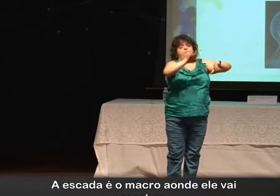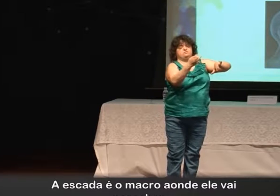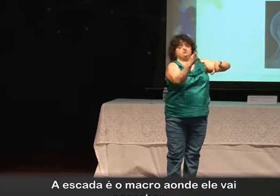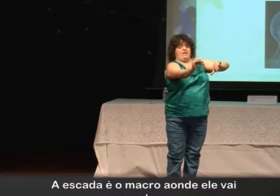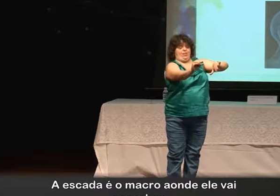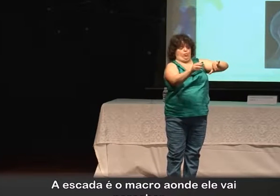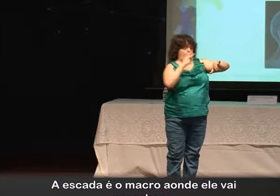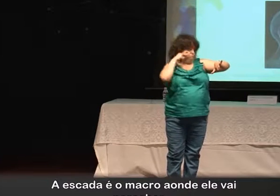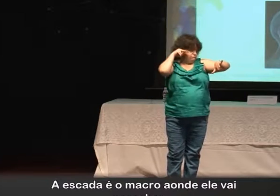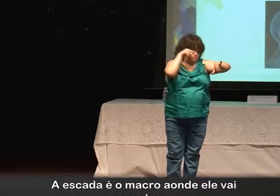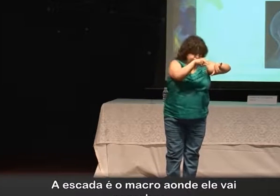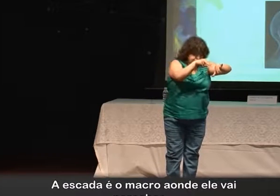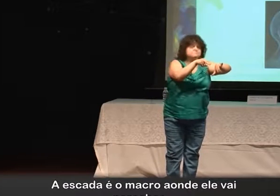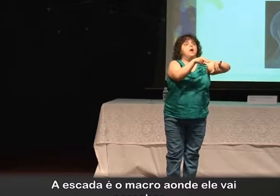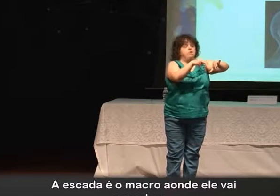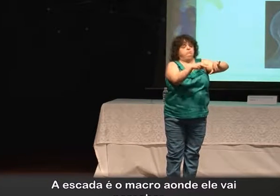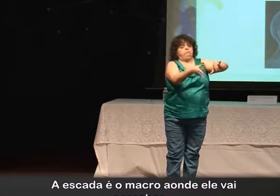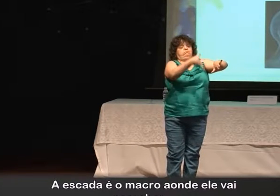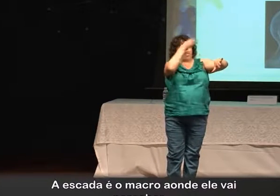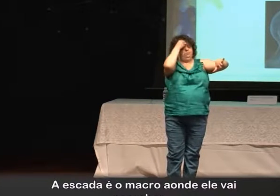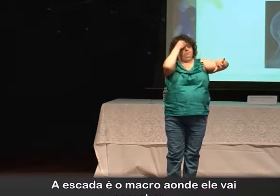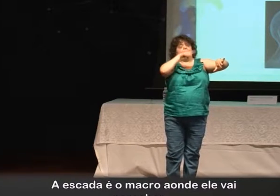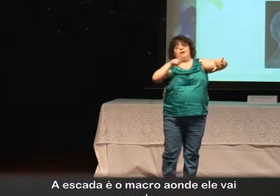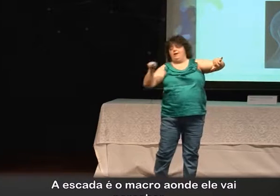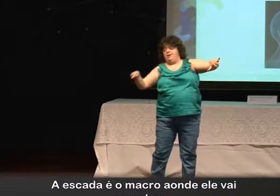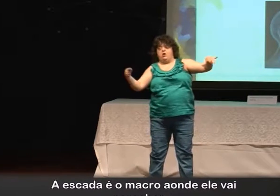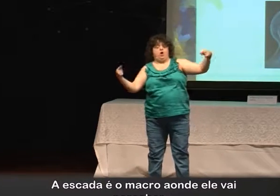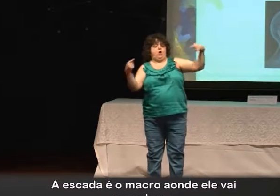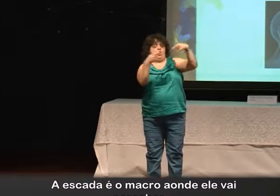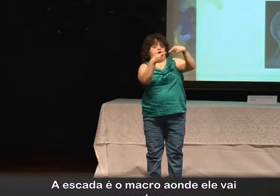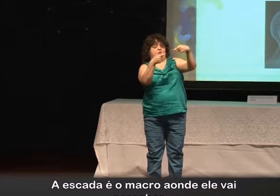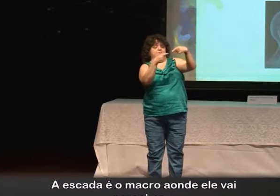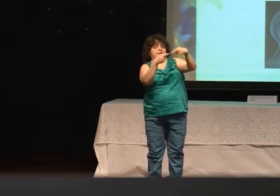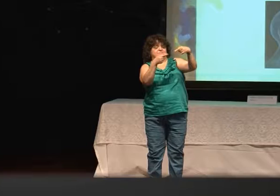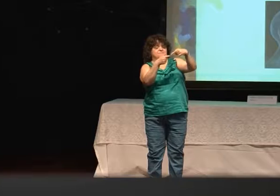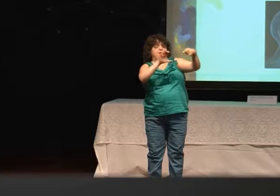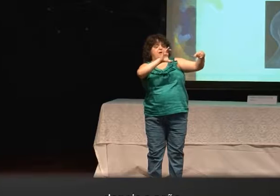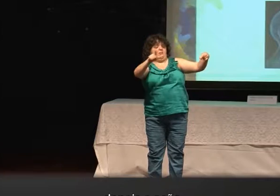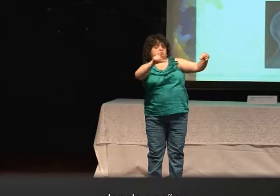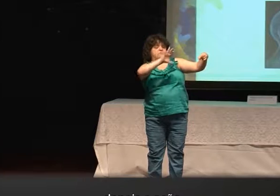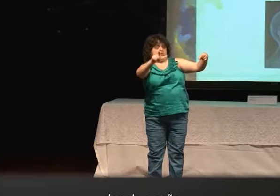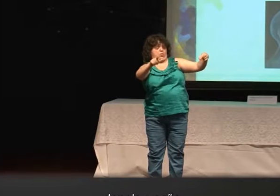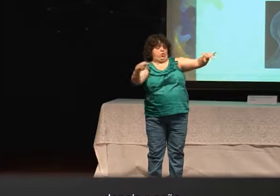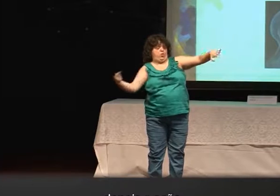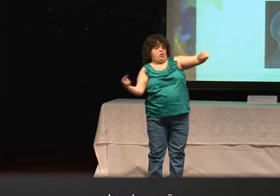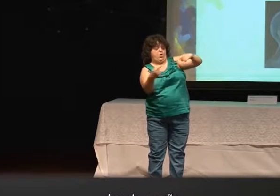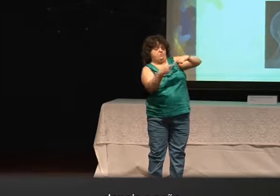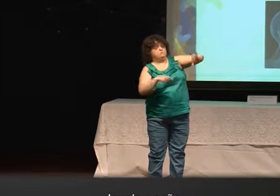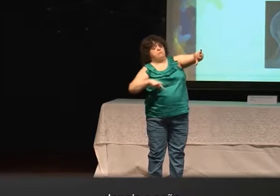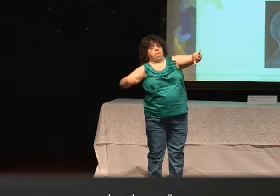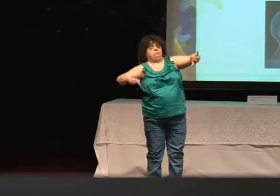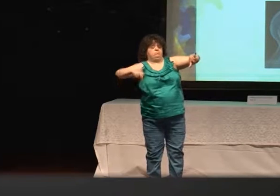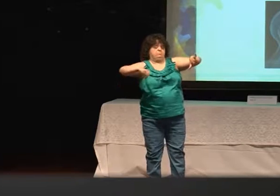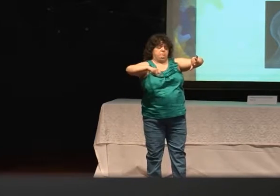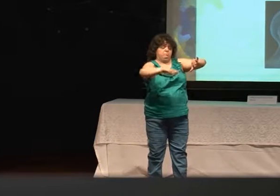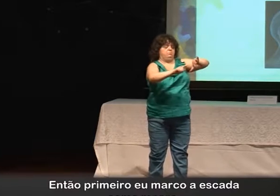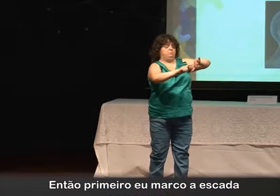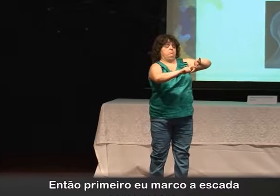a escada é o macro, onde ele vai perceber depois a ação.